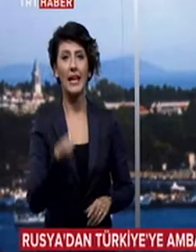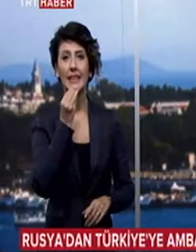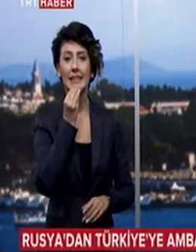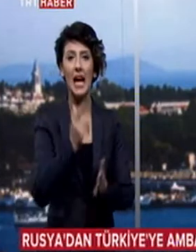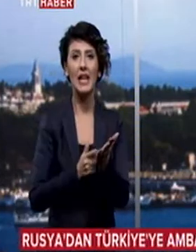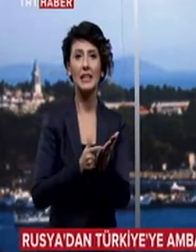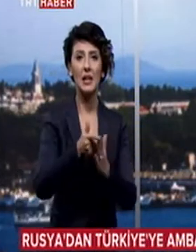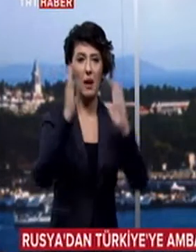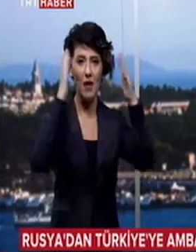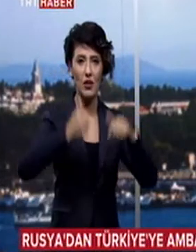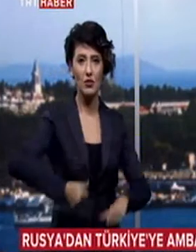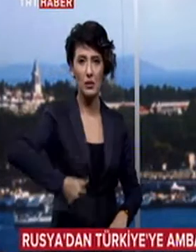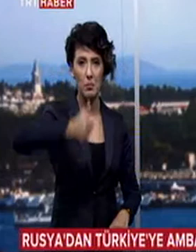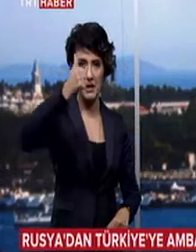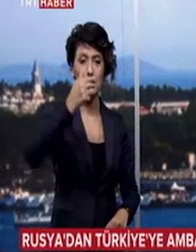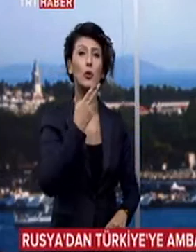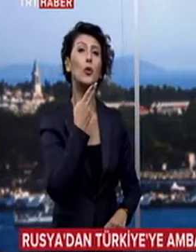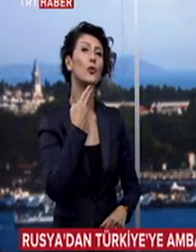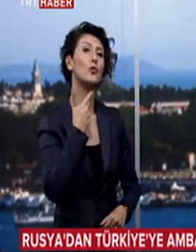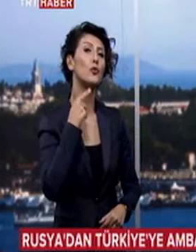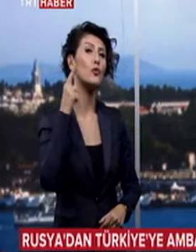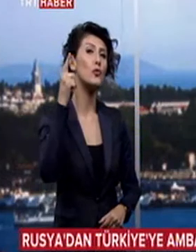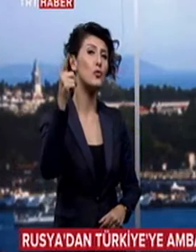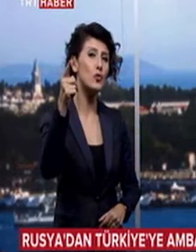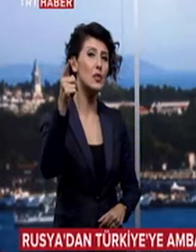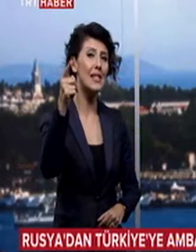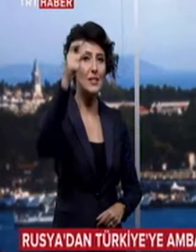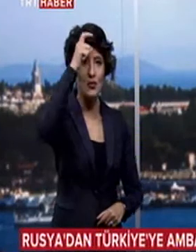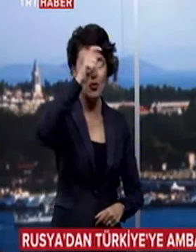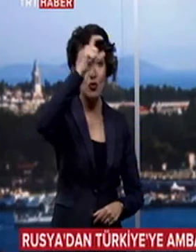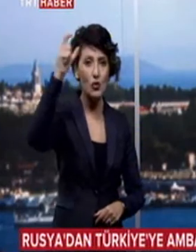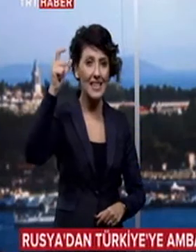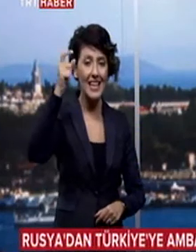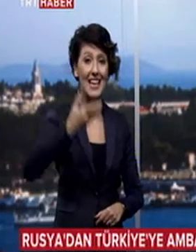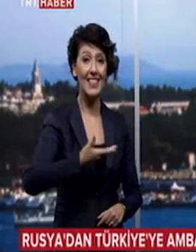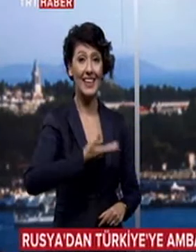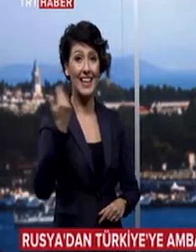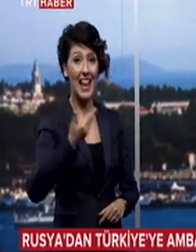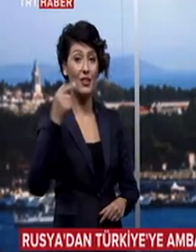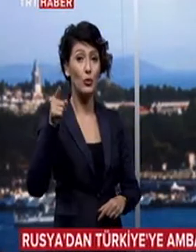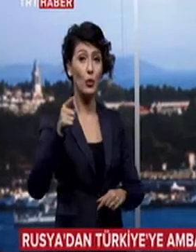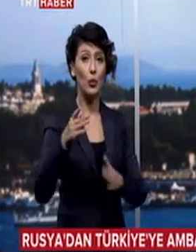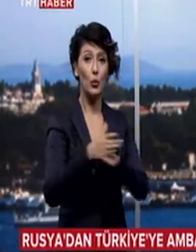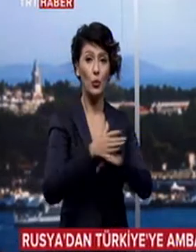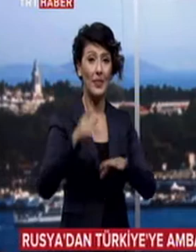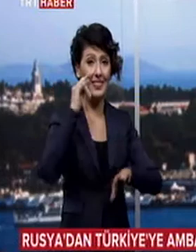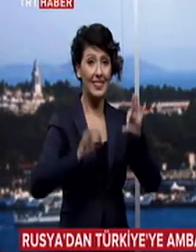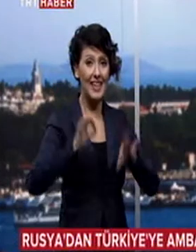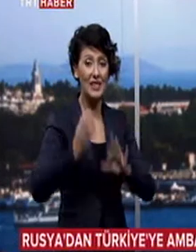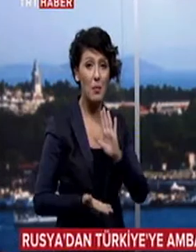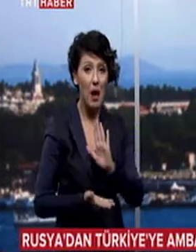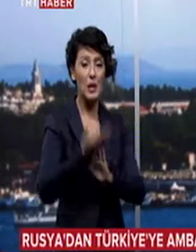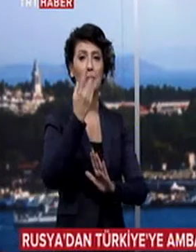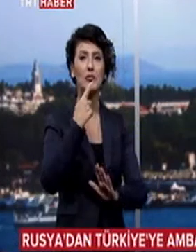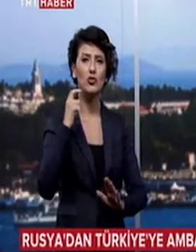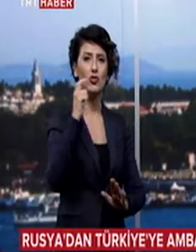Gıda, Tarım ve Hayvancılık Bakanı Faruk Çelik, Rusya'nın Türkiye'den gelen ürünlere denetimleri artırması